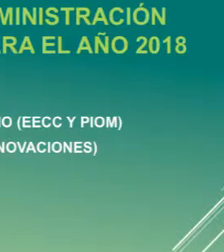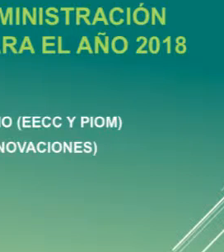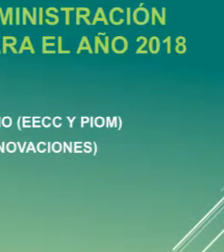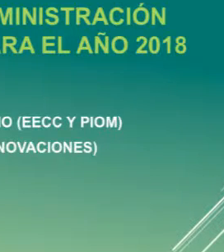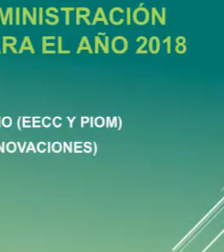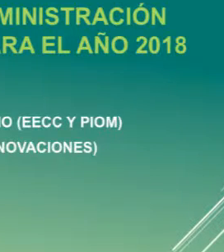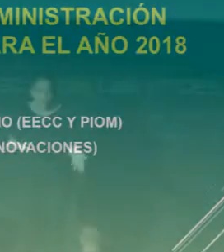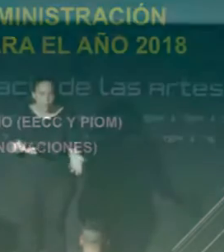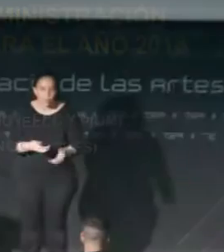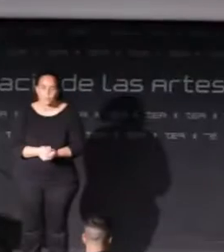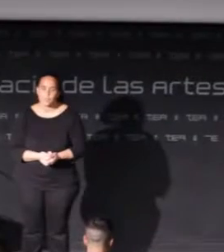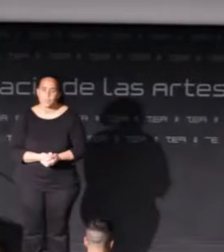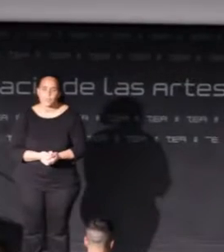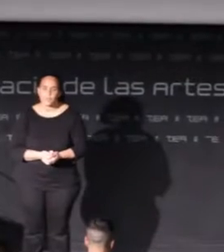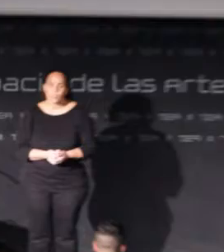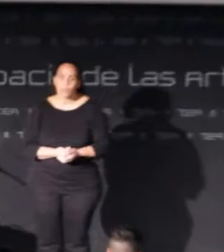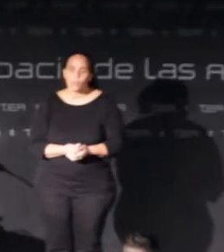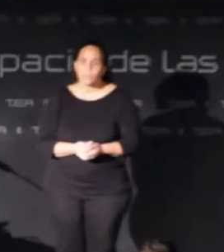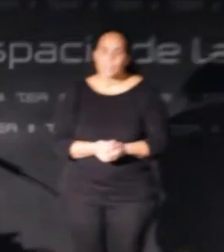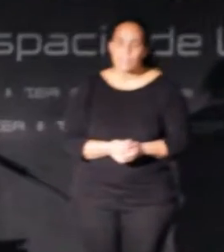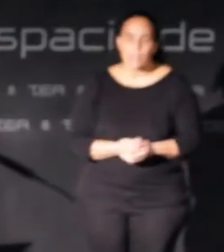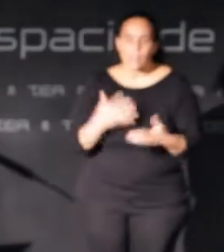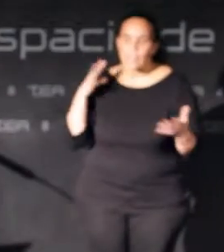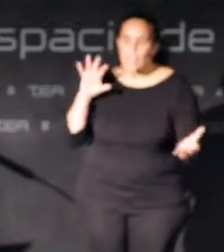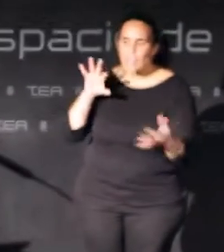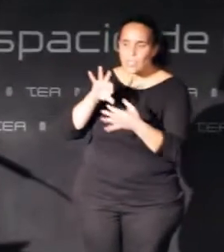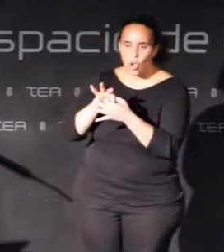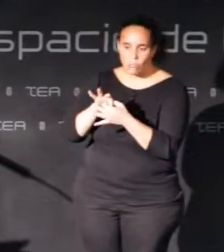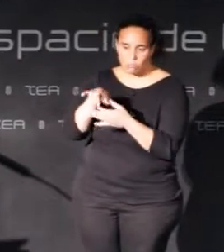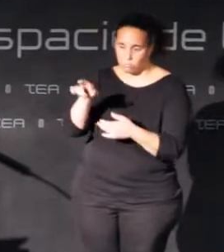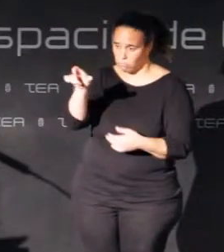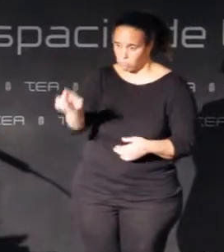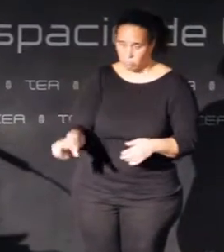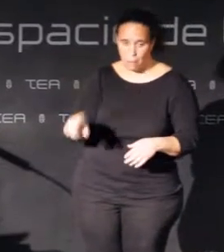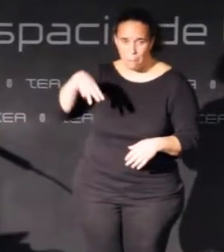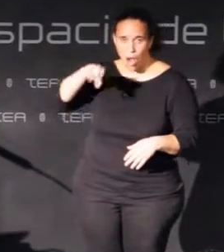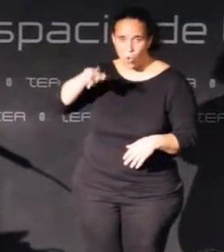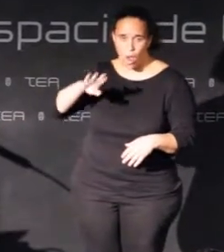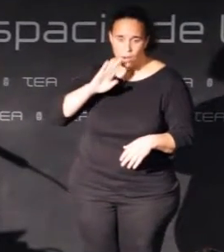Bueno, conectándolo con lo que comentaba Manuel antes,